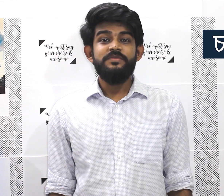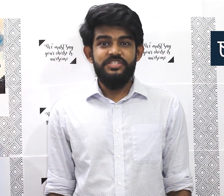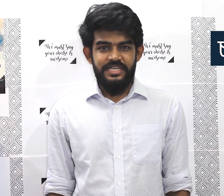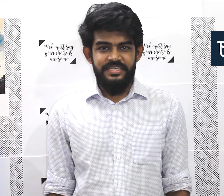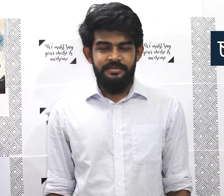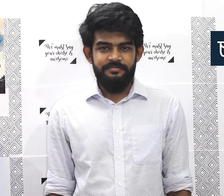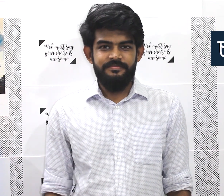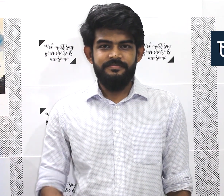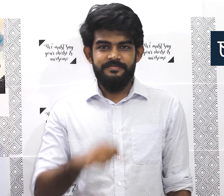চাচি,